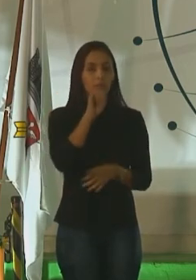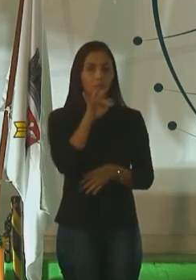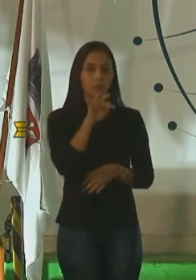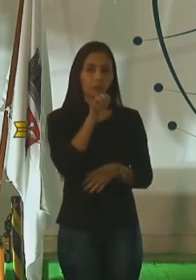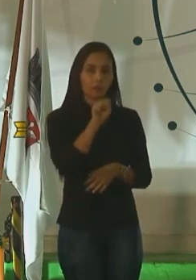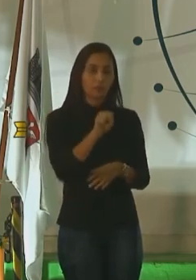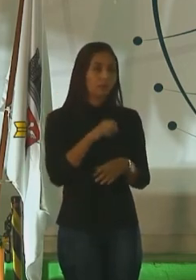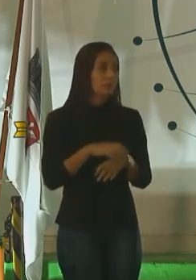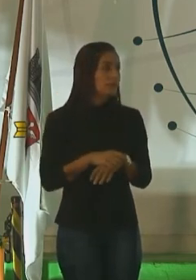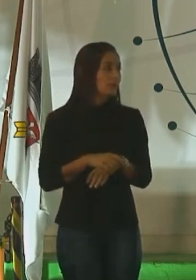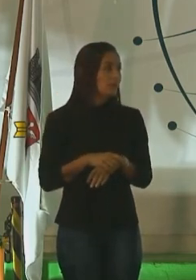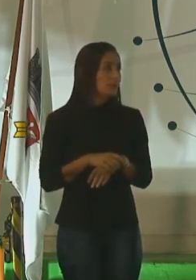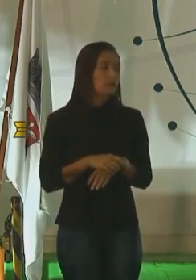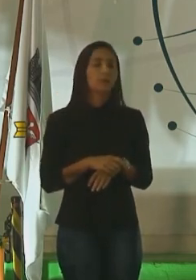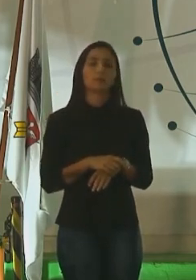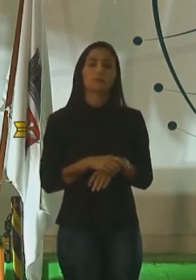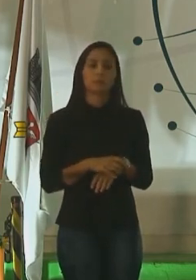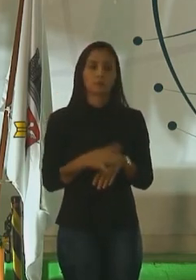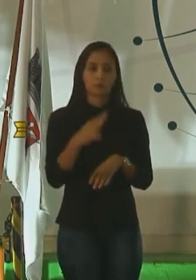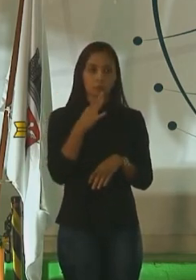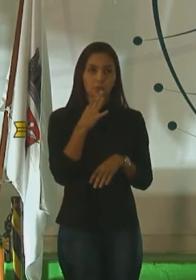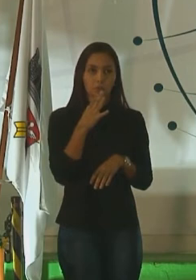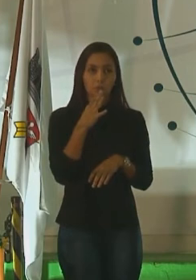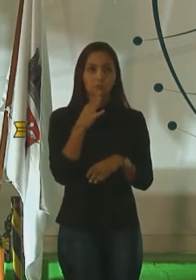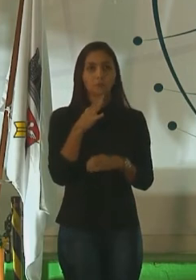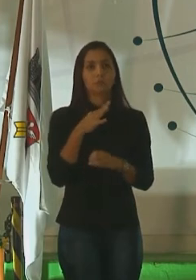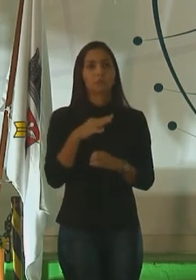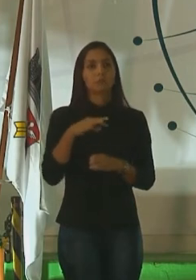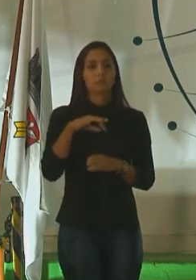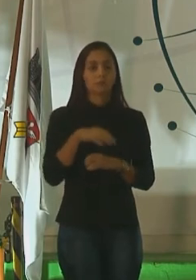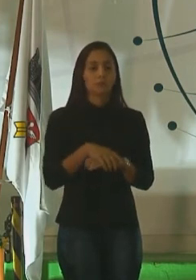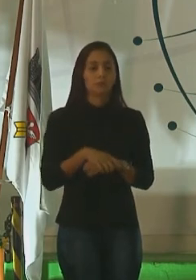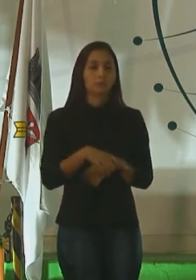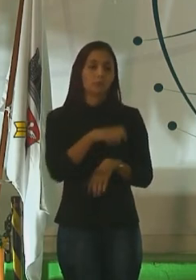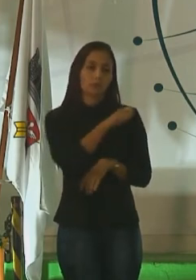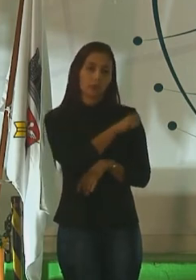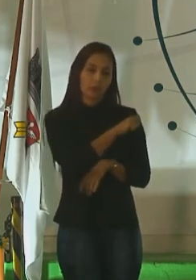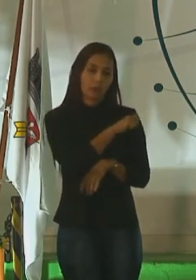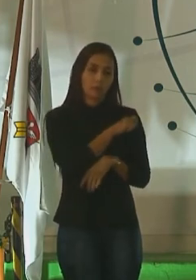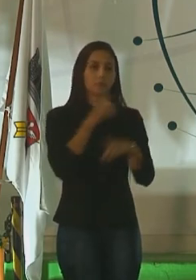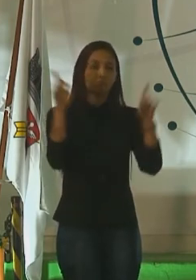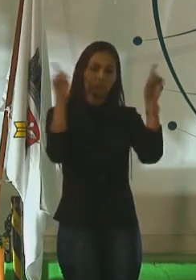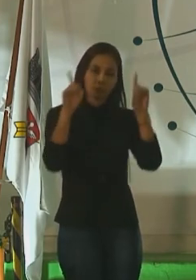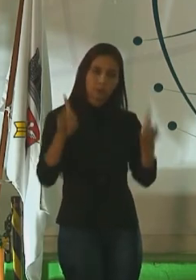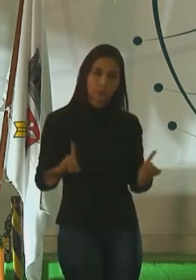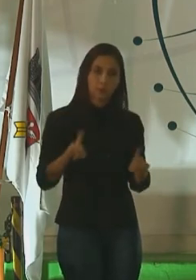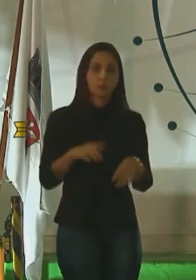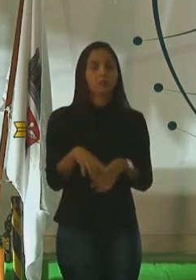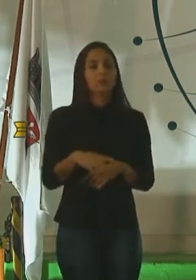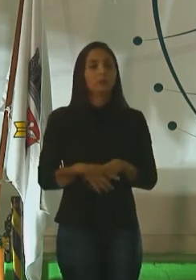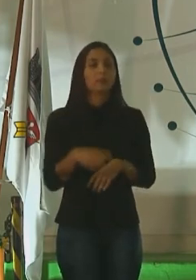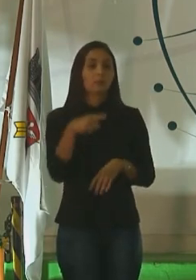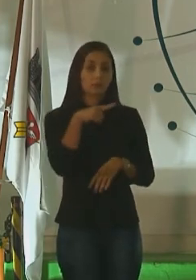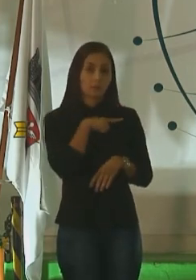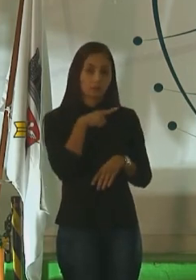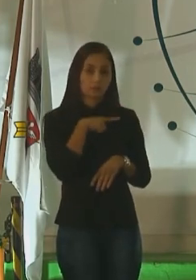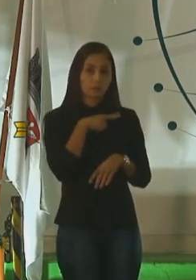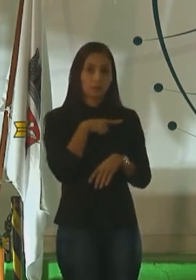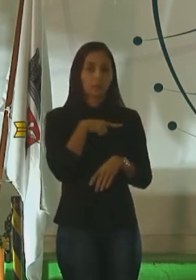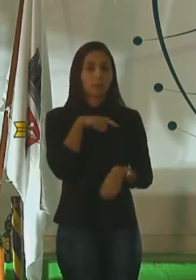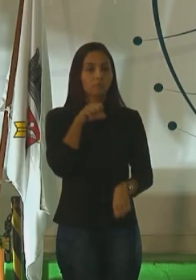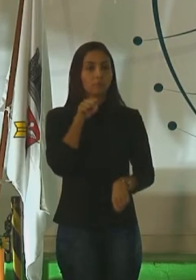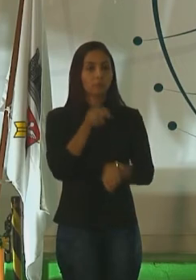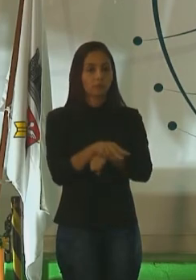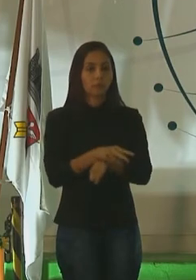profissional e tecnológica, conhecidos, né, comumente conhecidos como alunos com necessidades específicas, eles têm ingressado no ensino